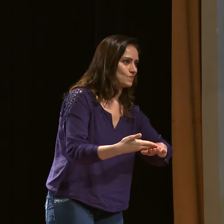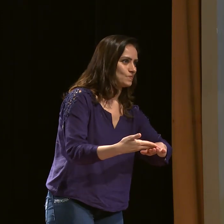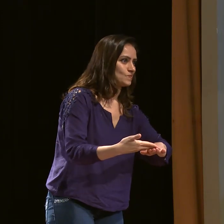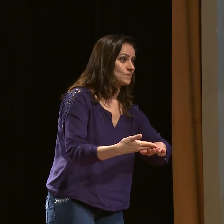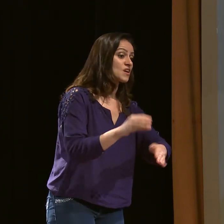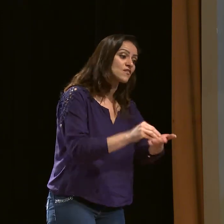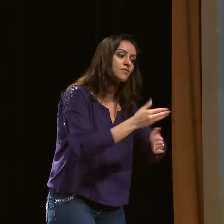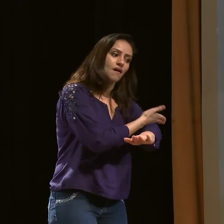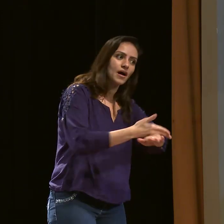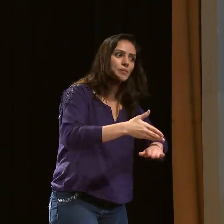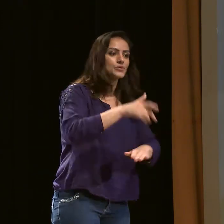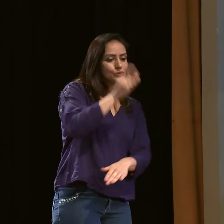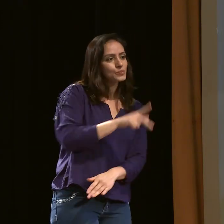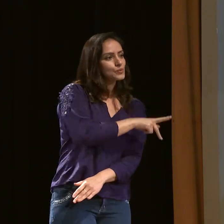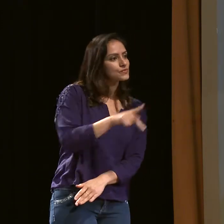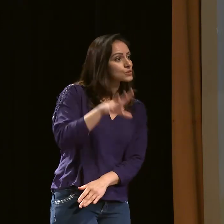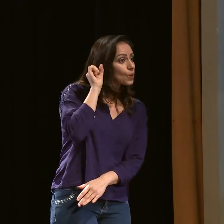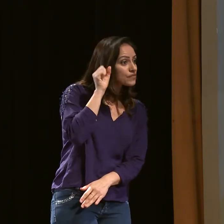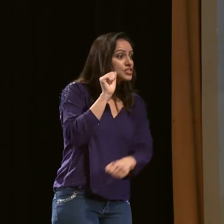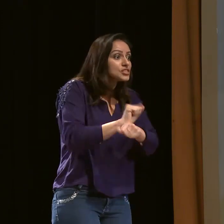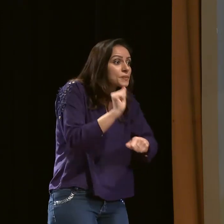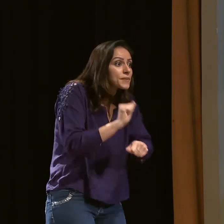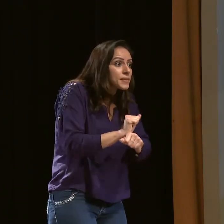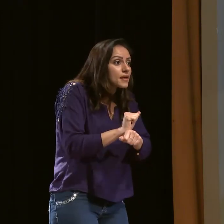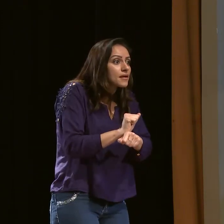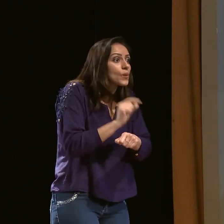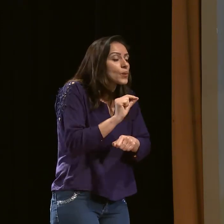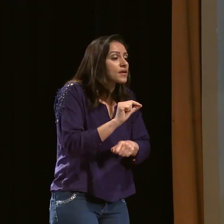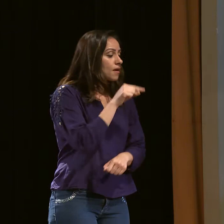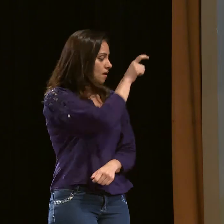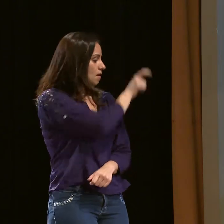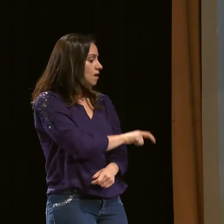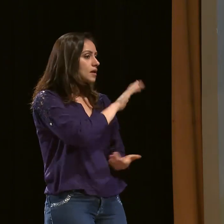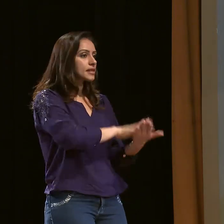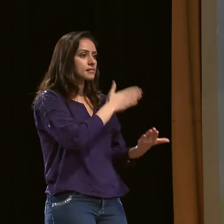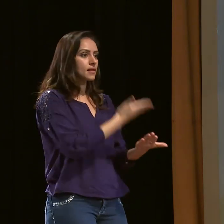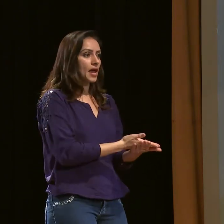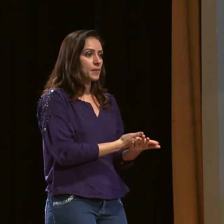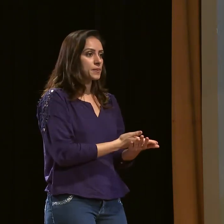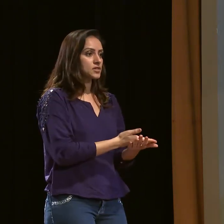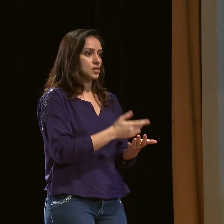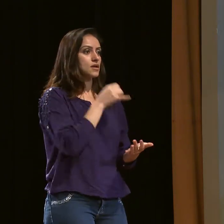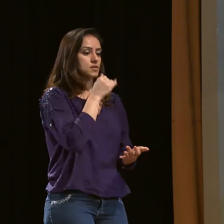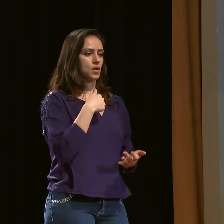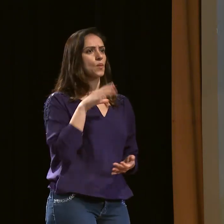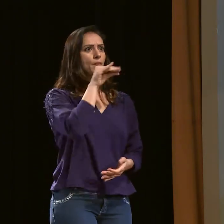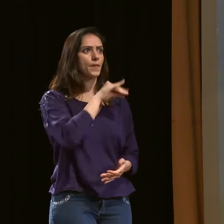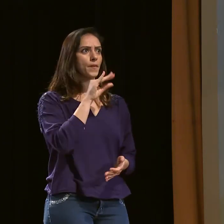esse hábito, esse costume. Falta o costume dos professores e ouvintes aguardarem o quê? O intérprete, né? Por exemplo, eu estou